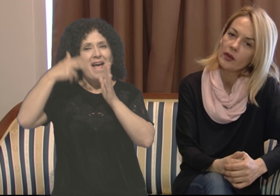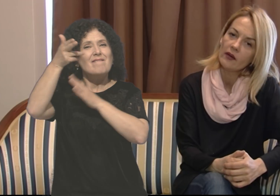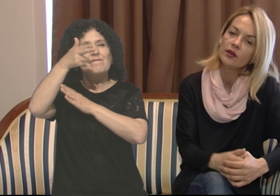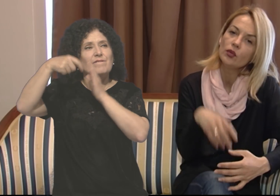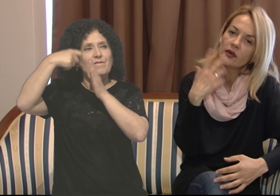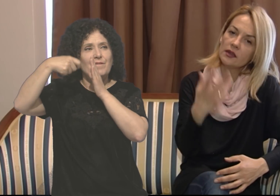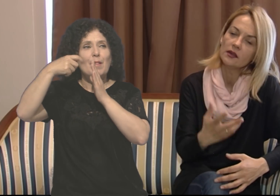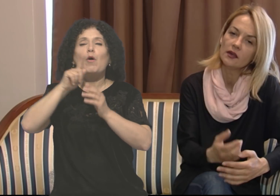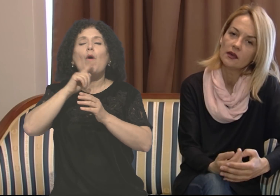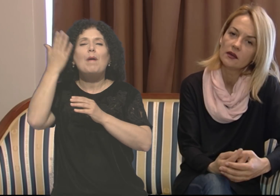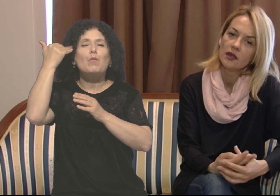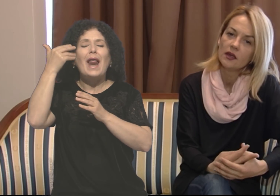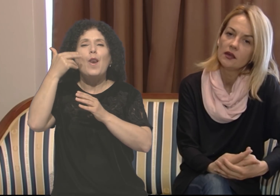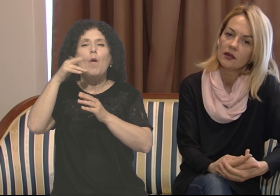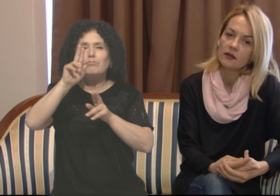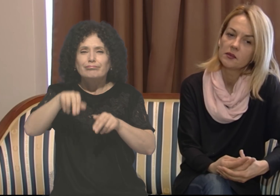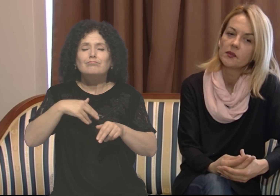филмовите кои беа филмувани,